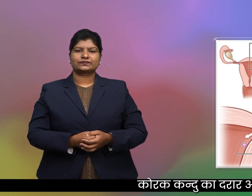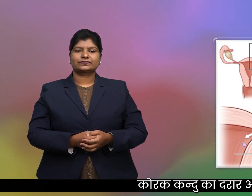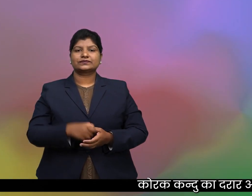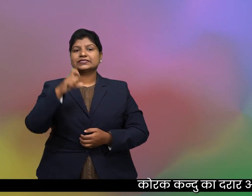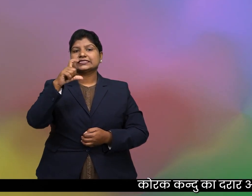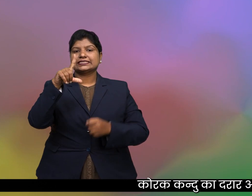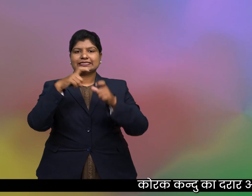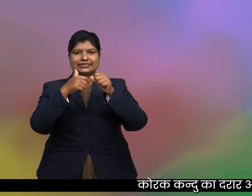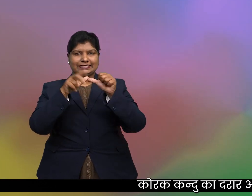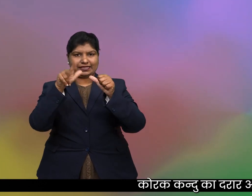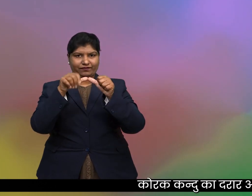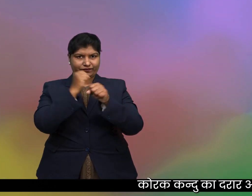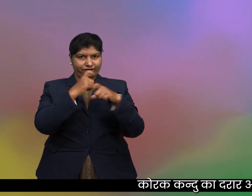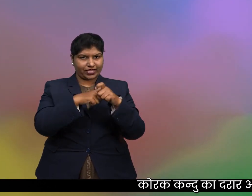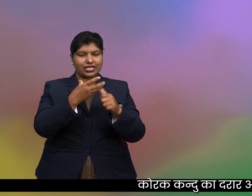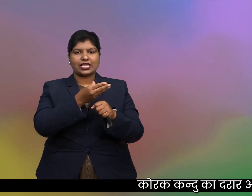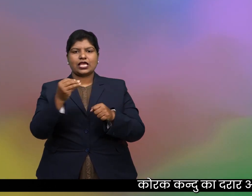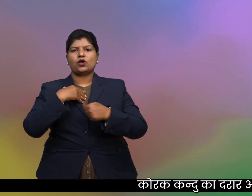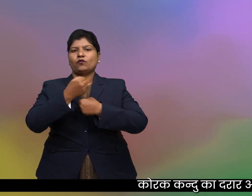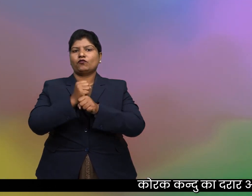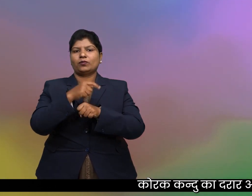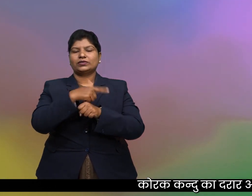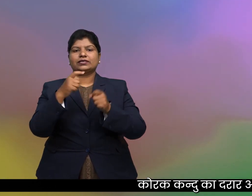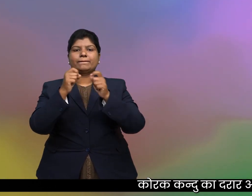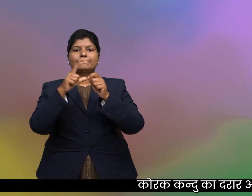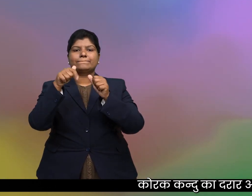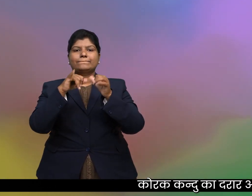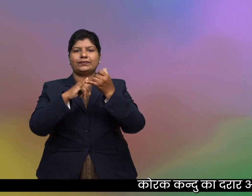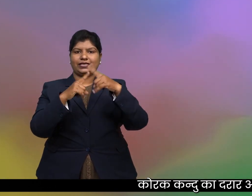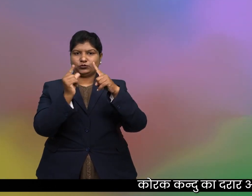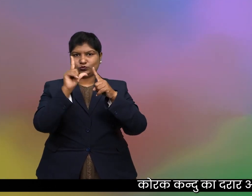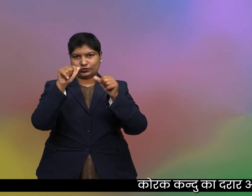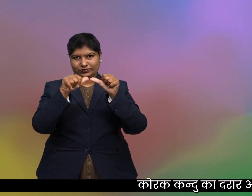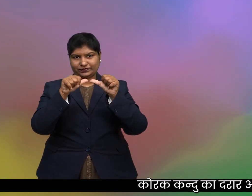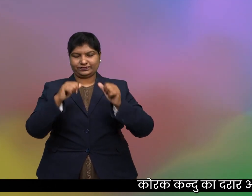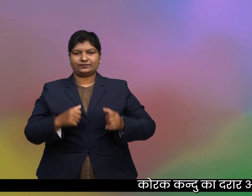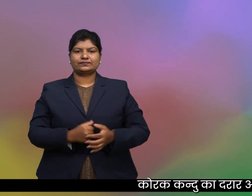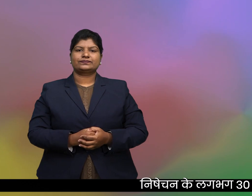कोरक कंदु का दरार और घटन।